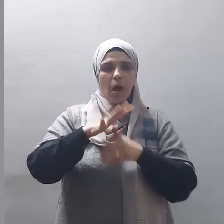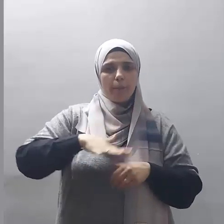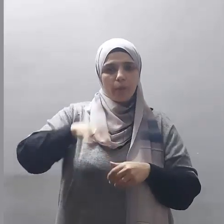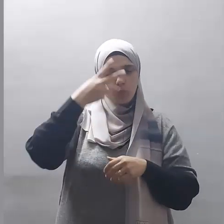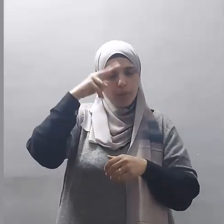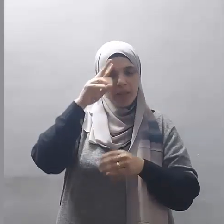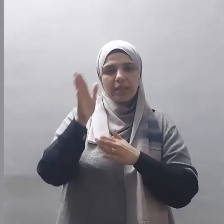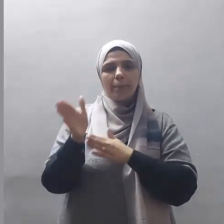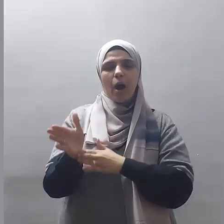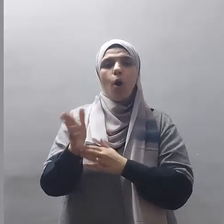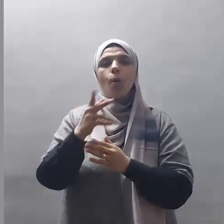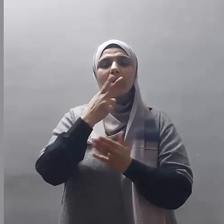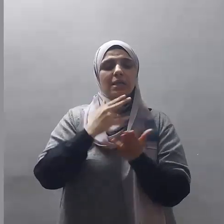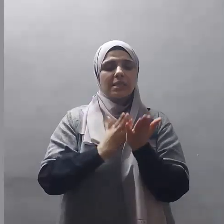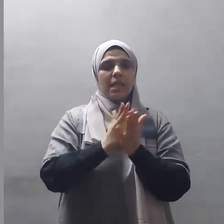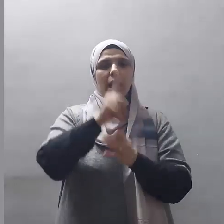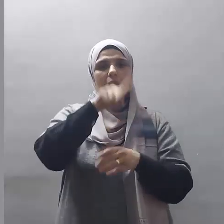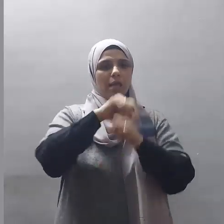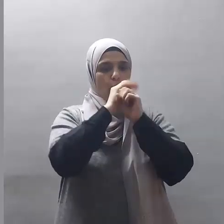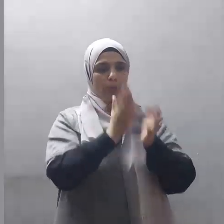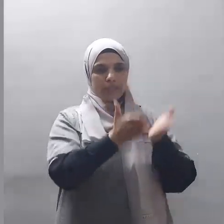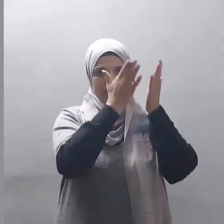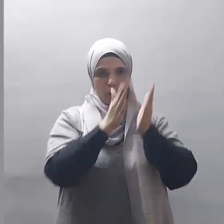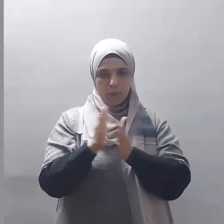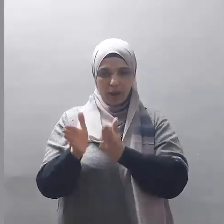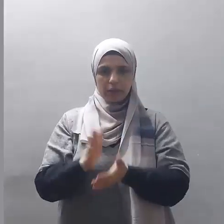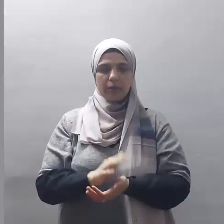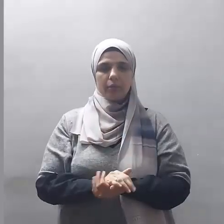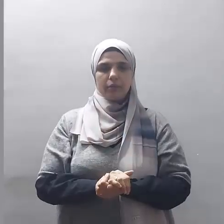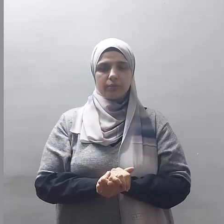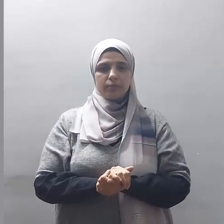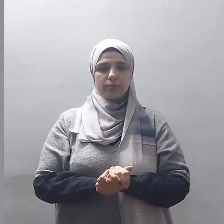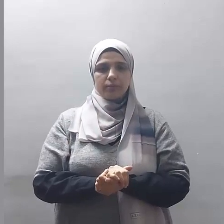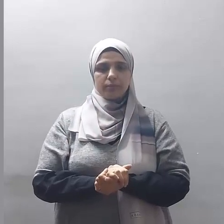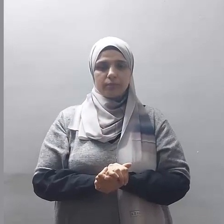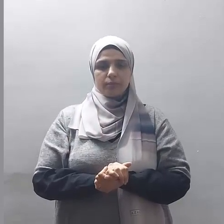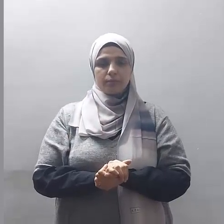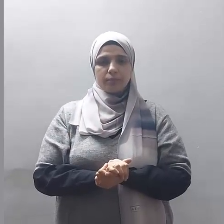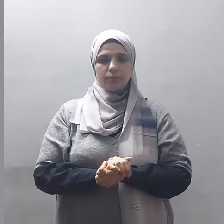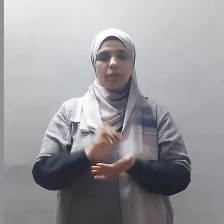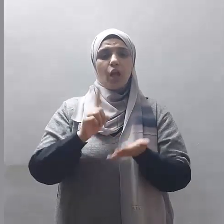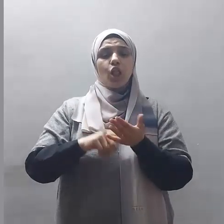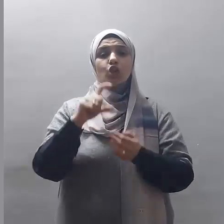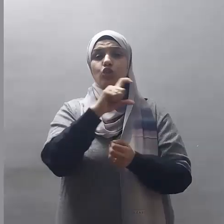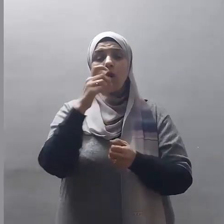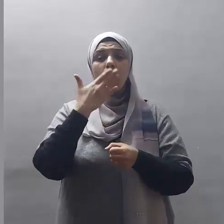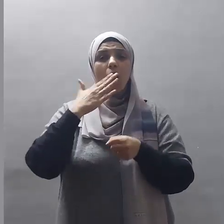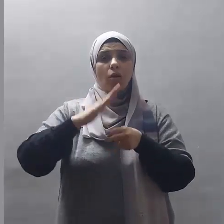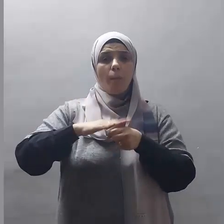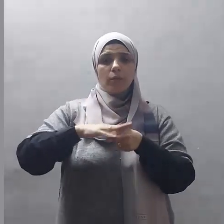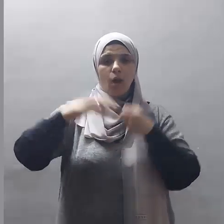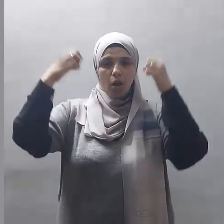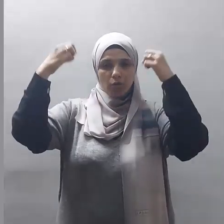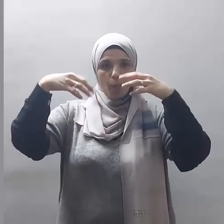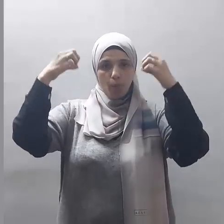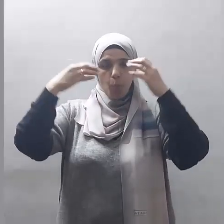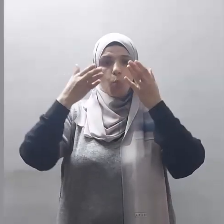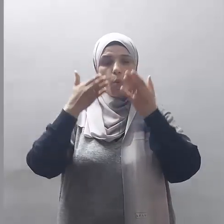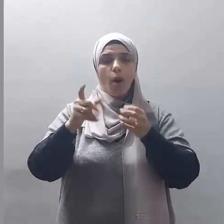وصحبه ومن تبعهم بإحسان إلى يوم الدين، وبعد. فإن شهر رمضان المبارك شهر